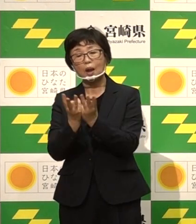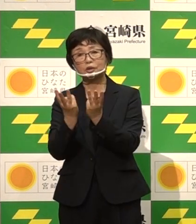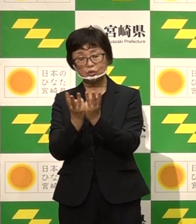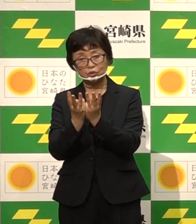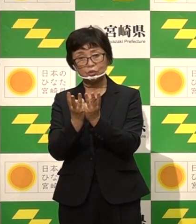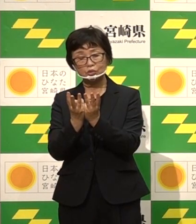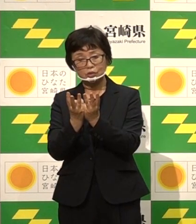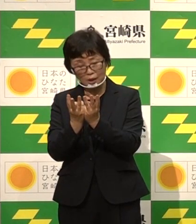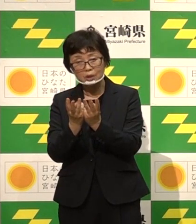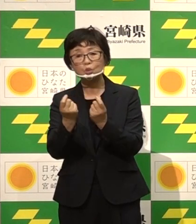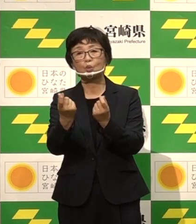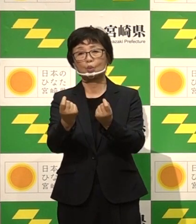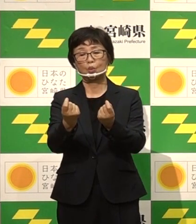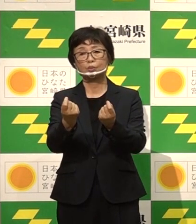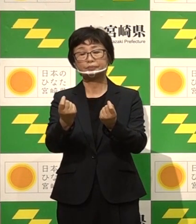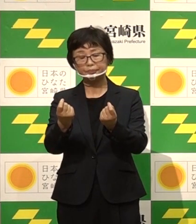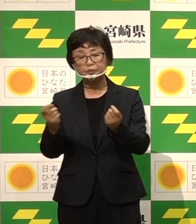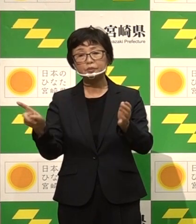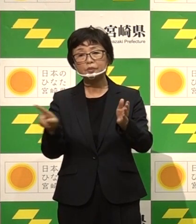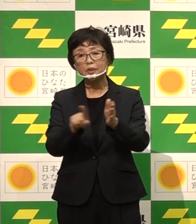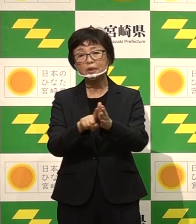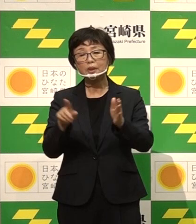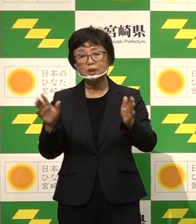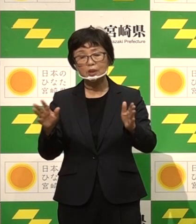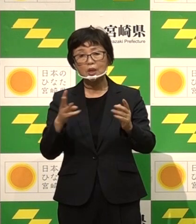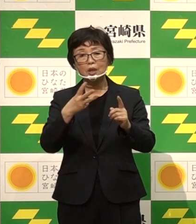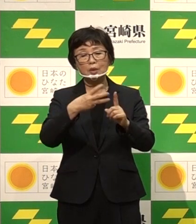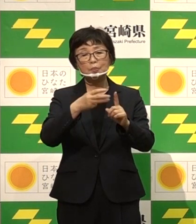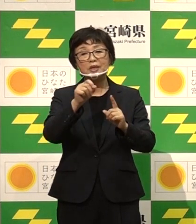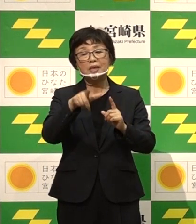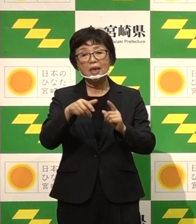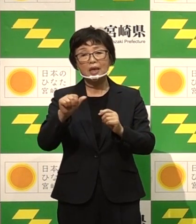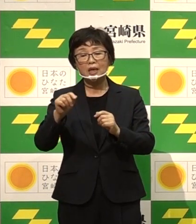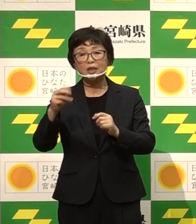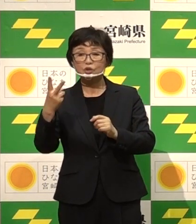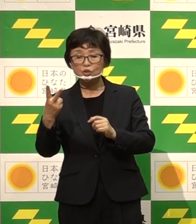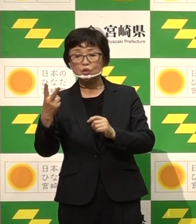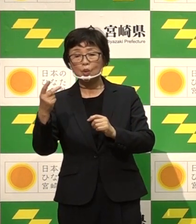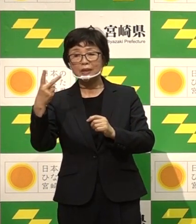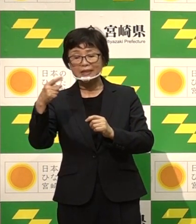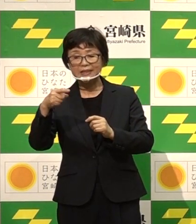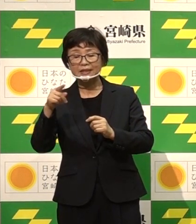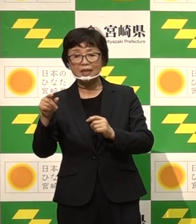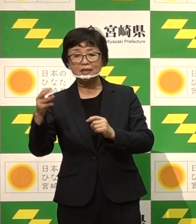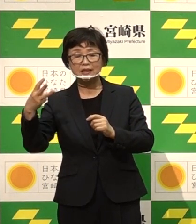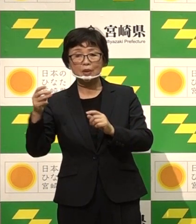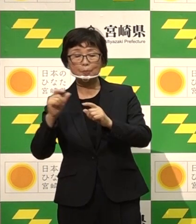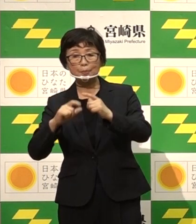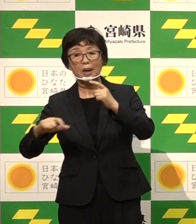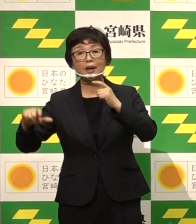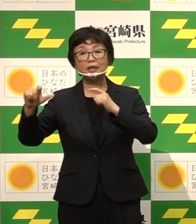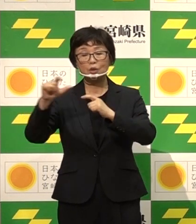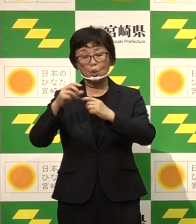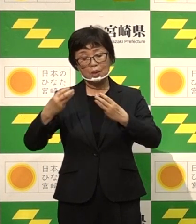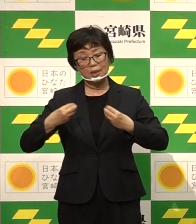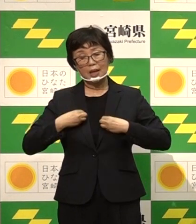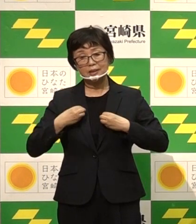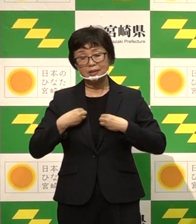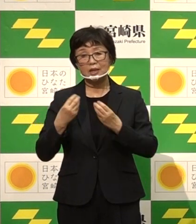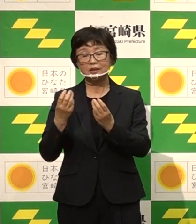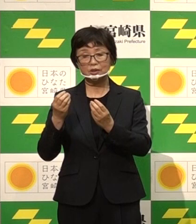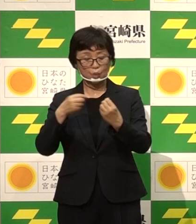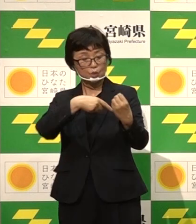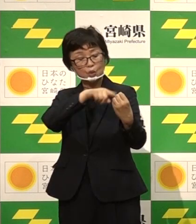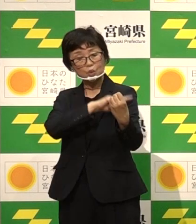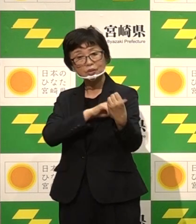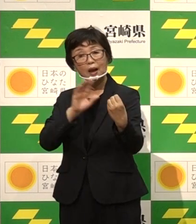。これまで主流でありました BA.2 系統の約 1.3 倍の感染力ということが指摘をされておりまして